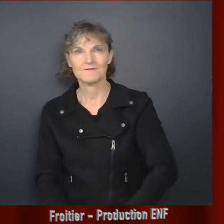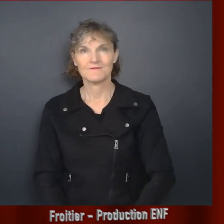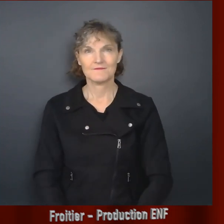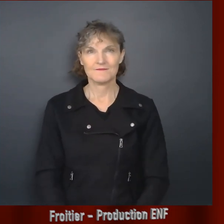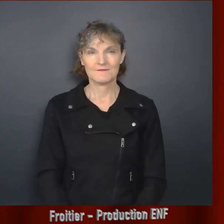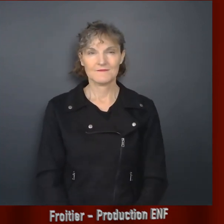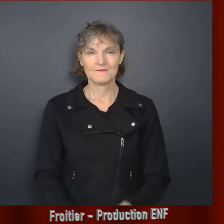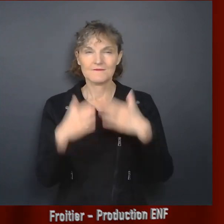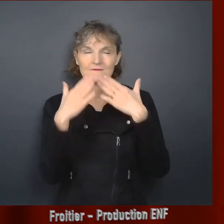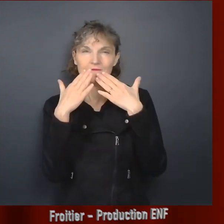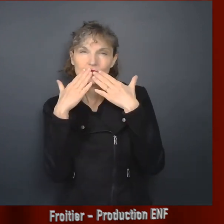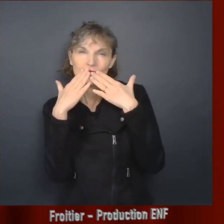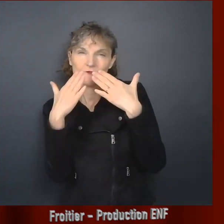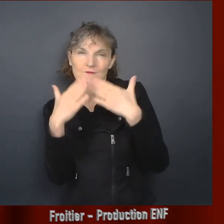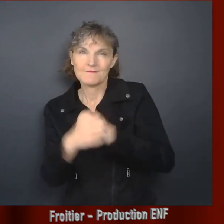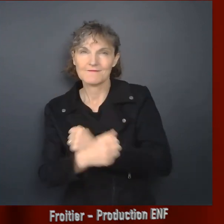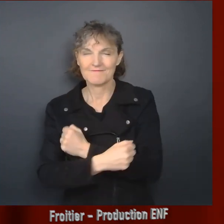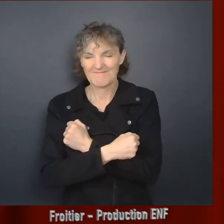Merci.